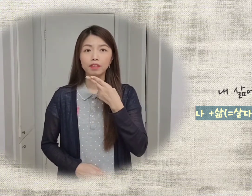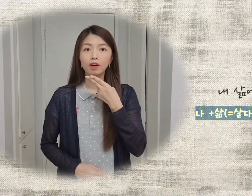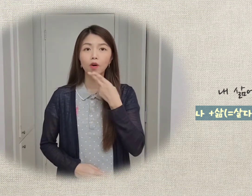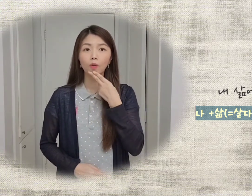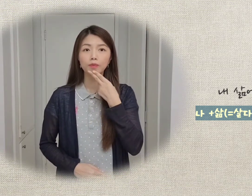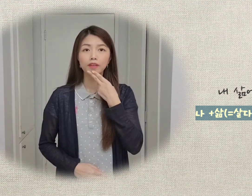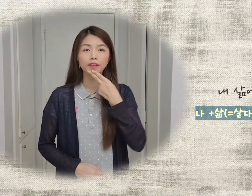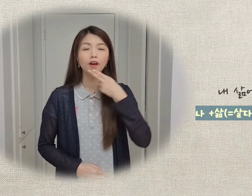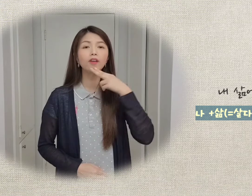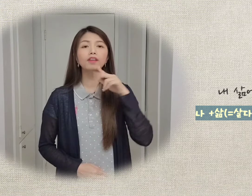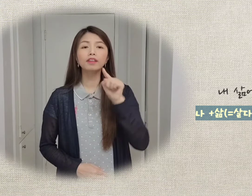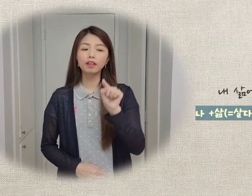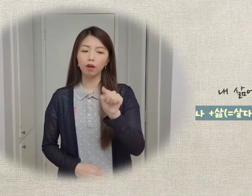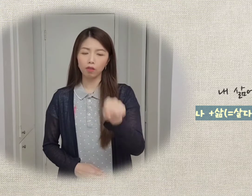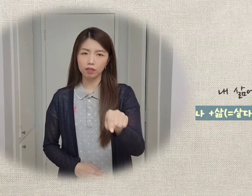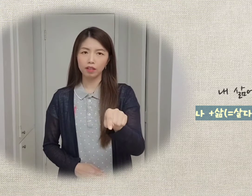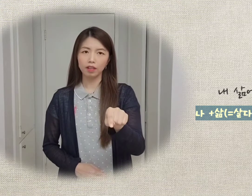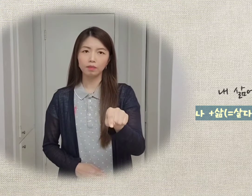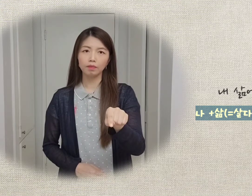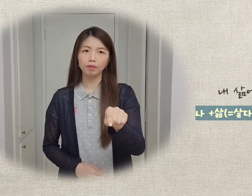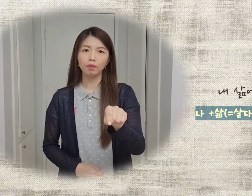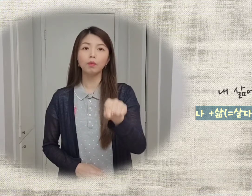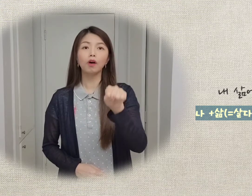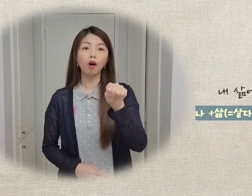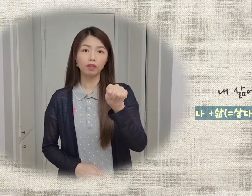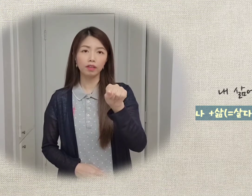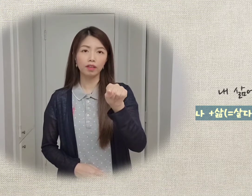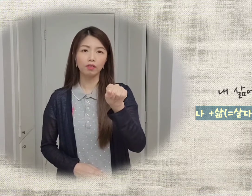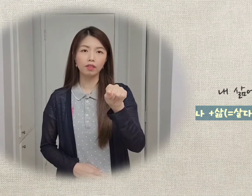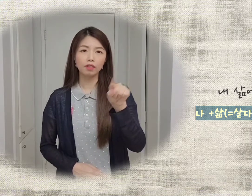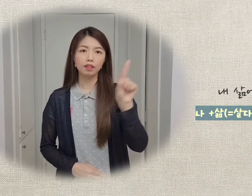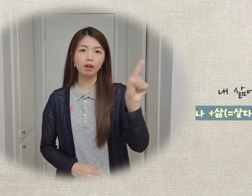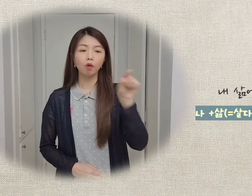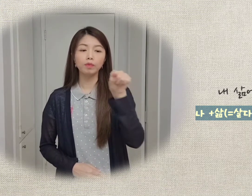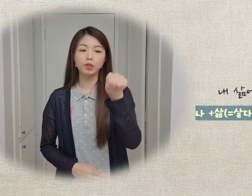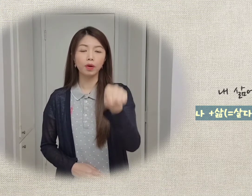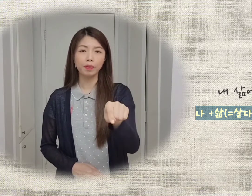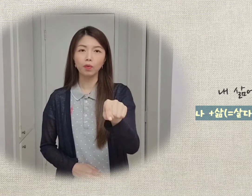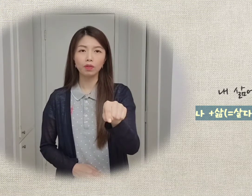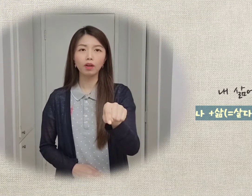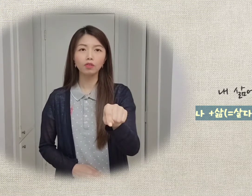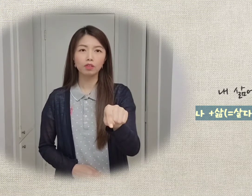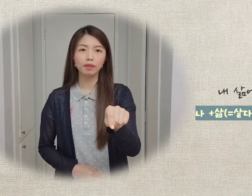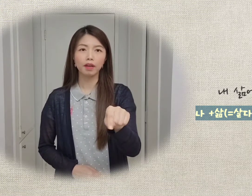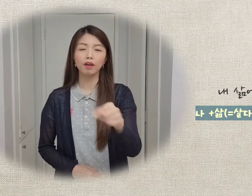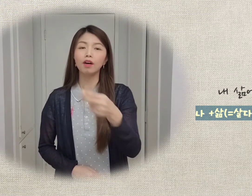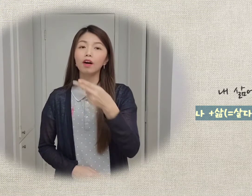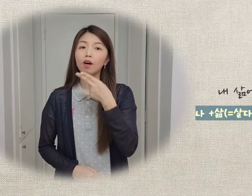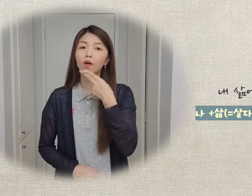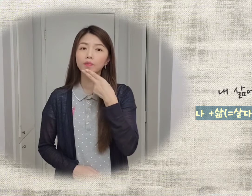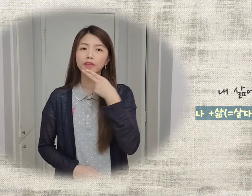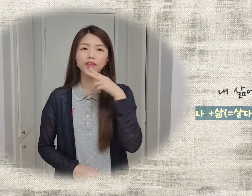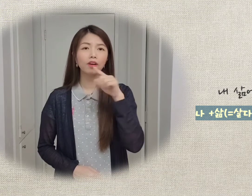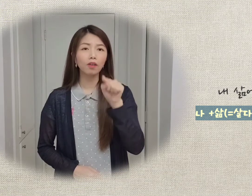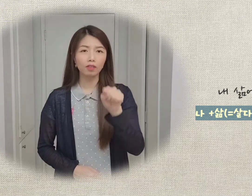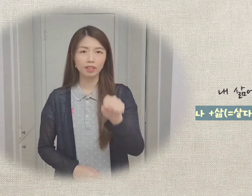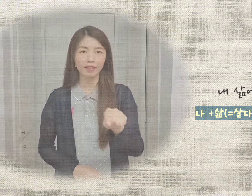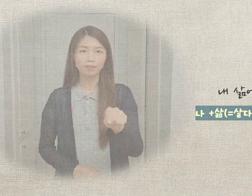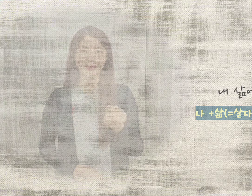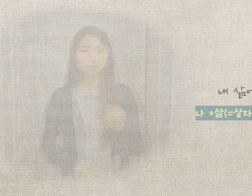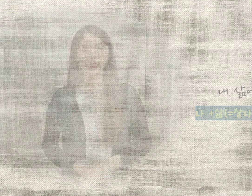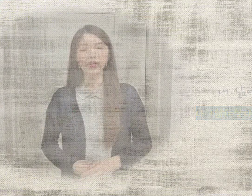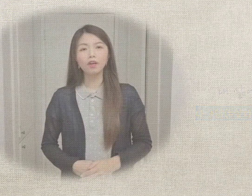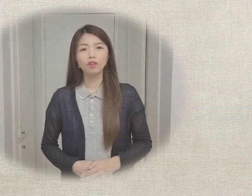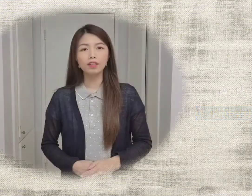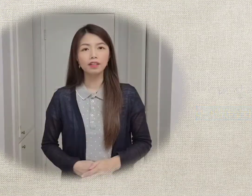아까 말씀드렸죠? 없었던 것을, 뭐뭐 것 이런 뜻은요, 검지로 앞에 꼭 찍어주시면 돼요. 없었던